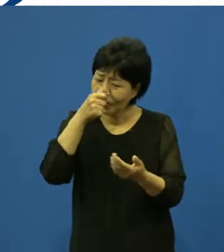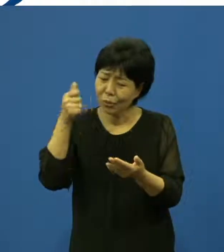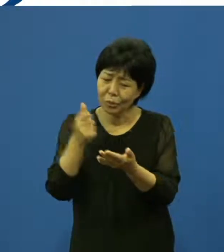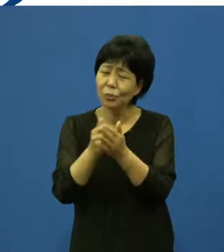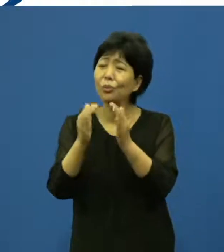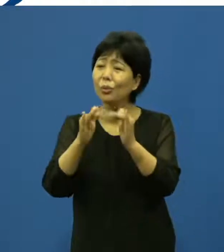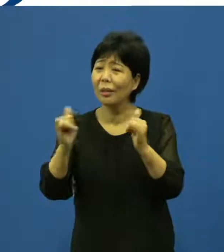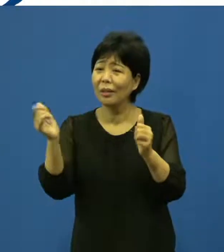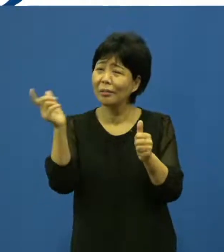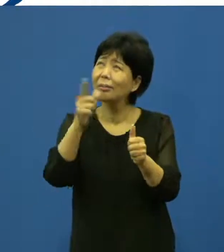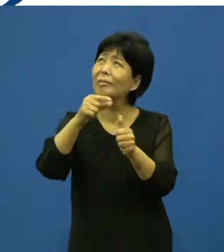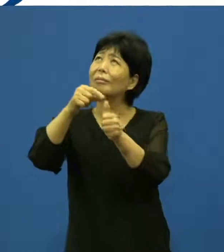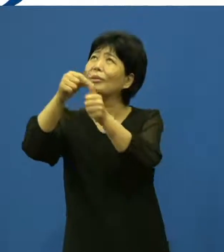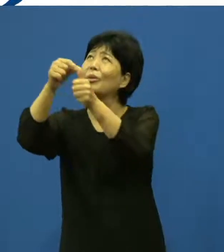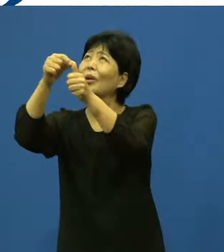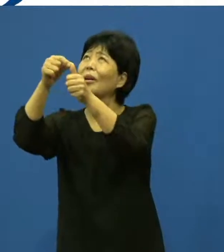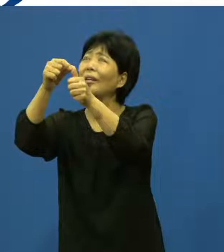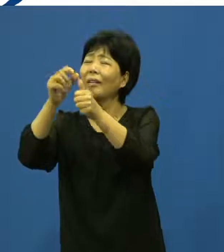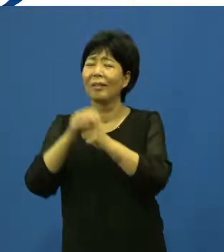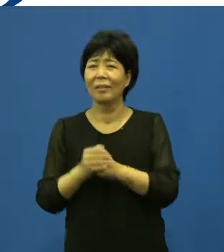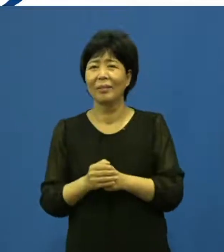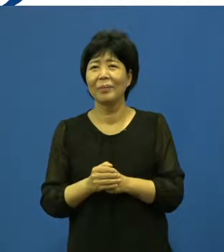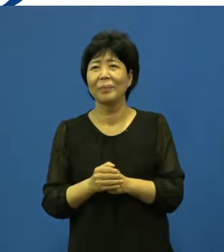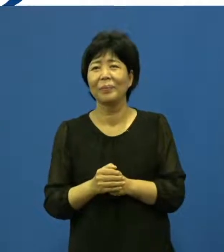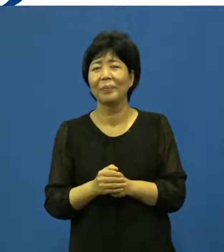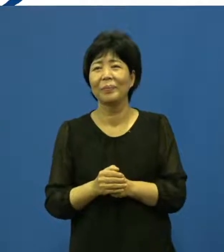허점이 많아 보이는 신.